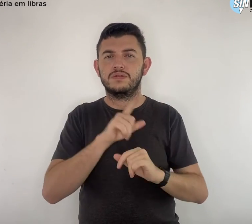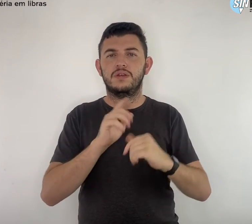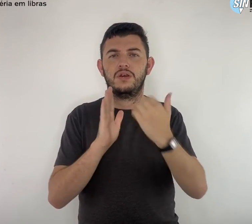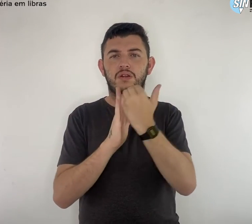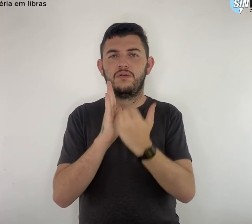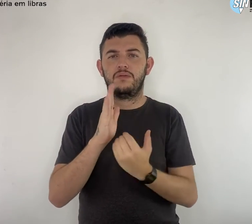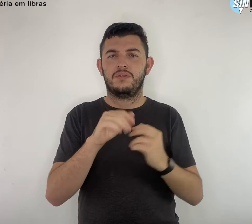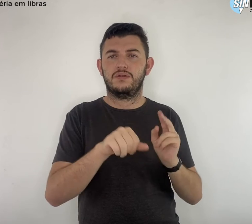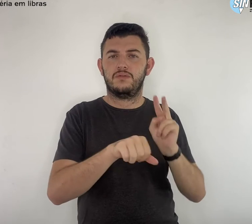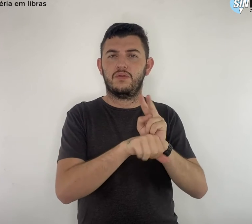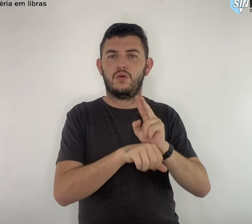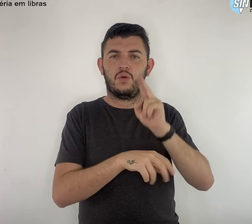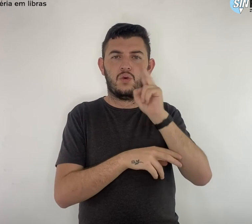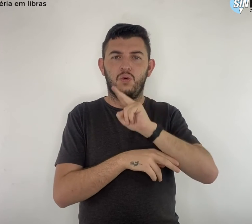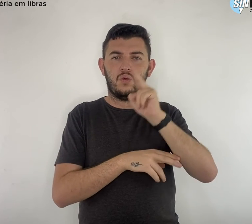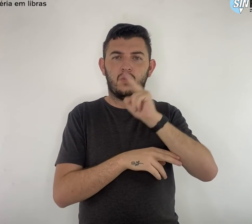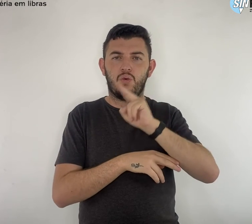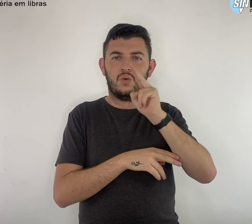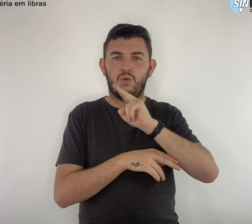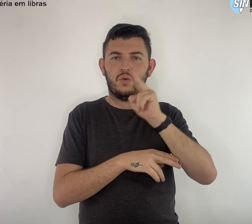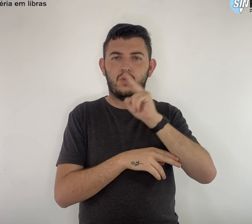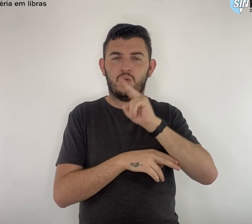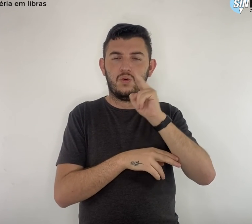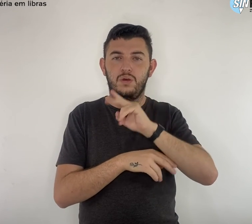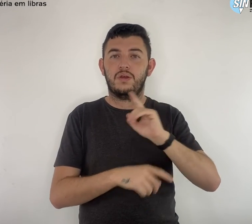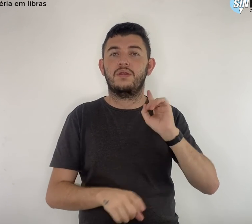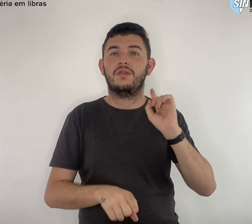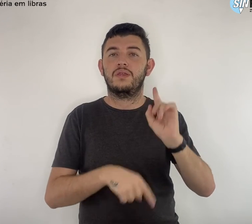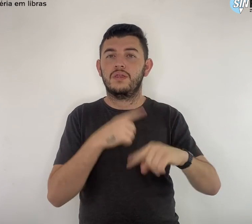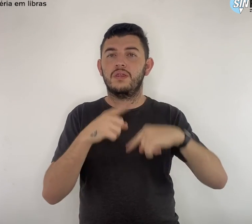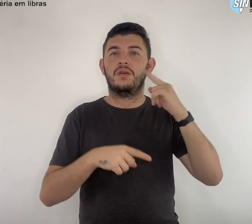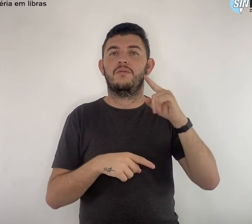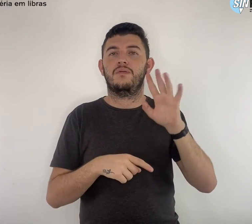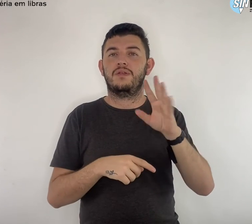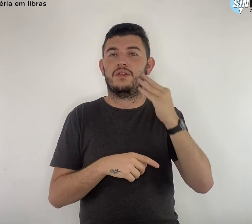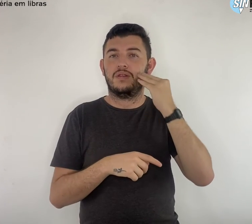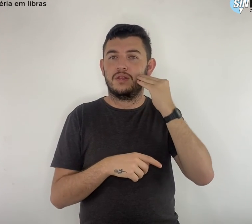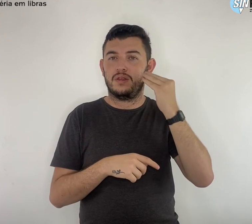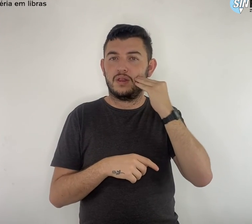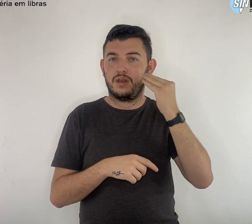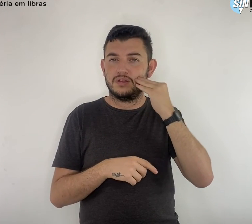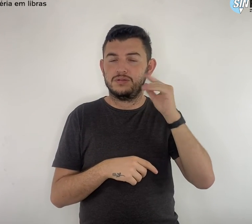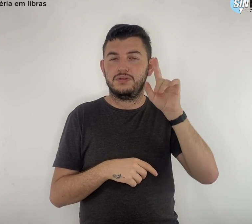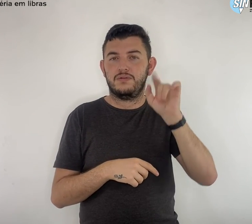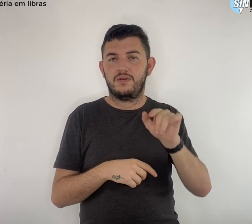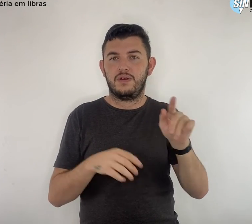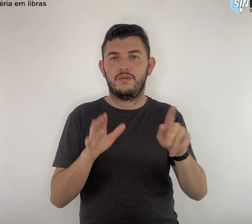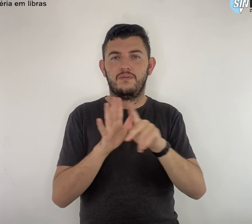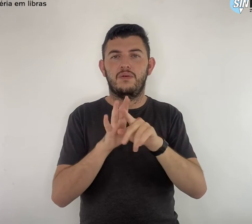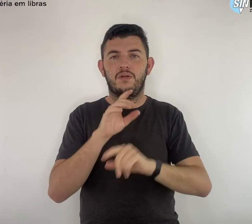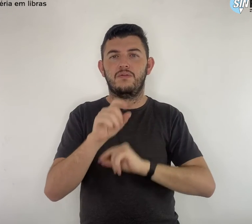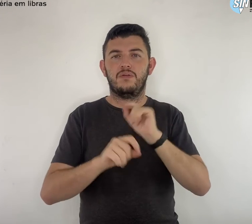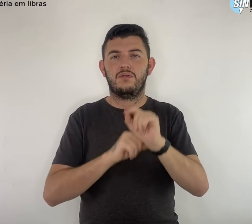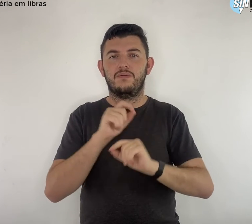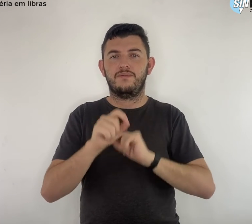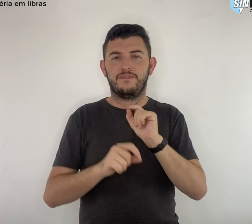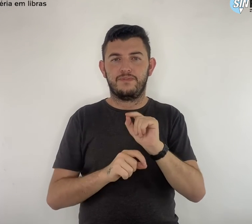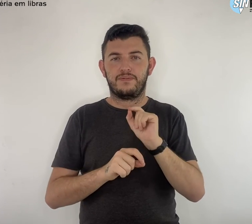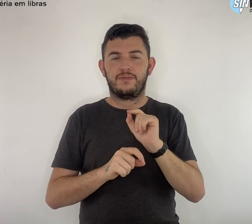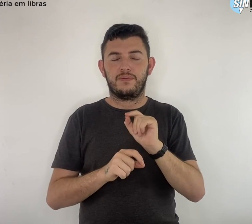84,9% só tiveram a medida protetiva de urgência solicitada após a tentativa de